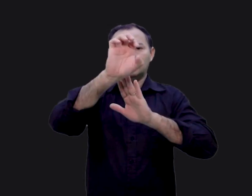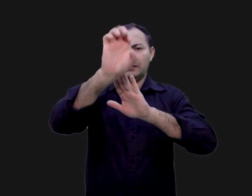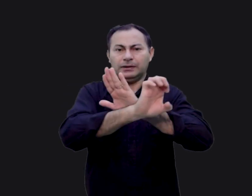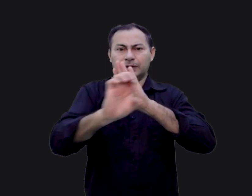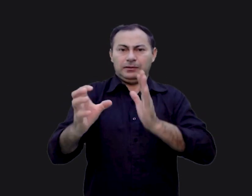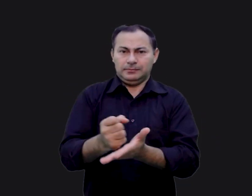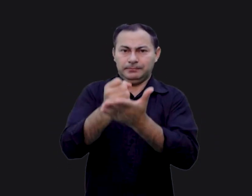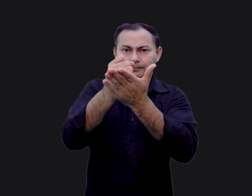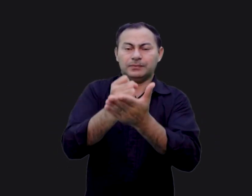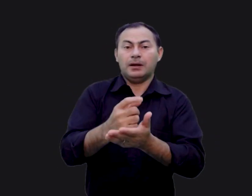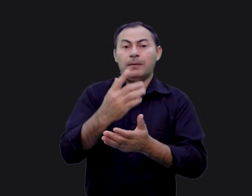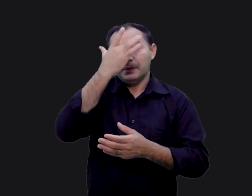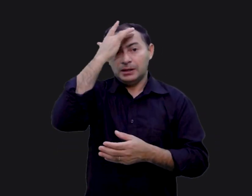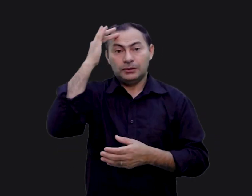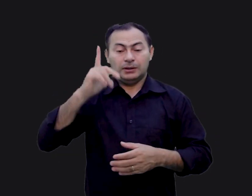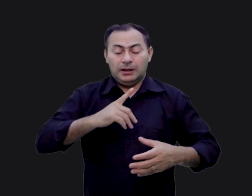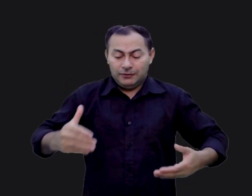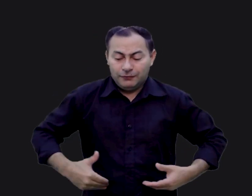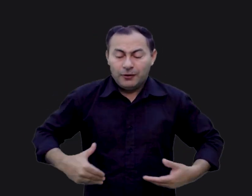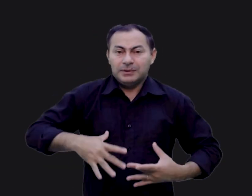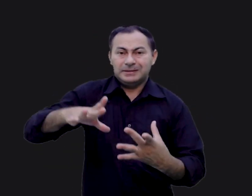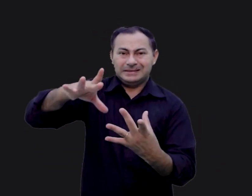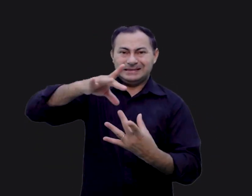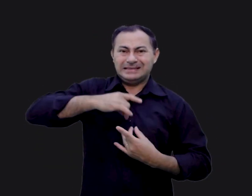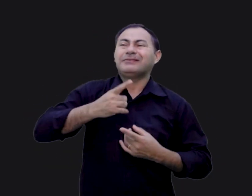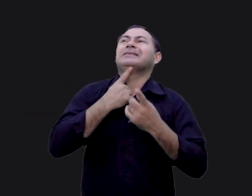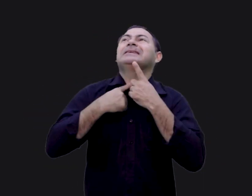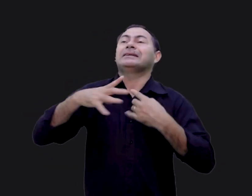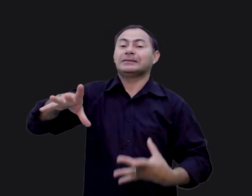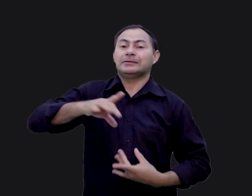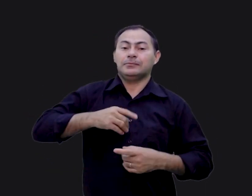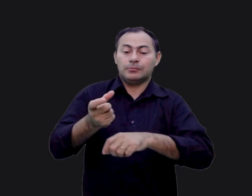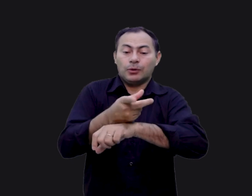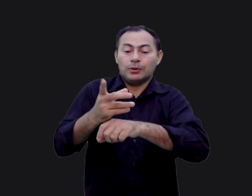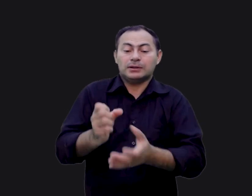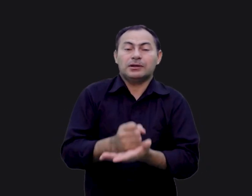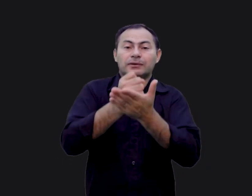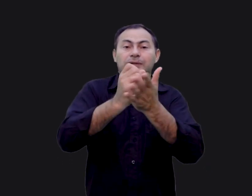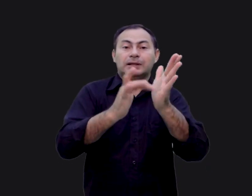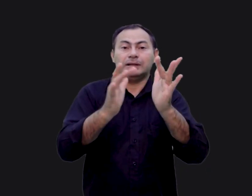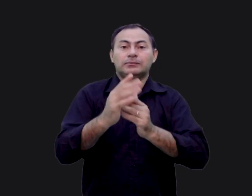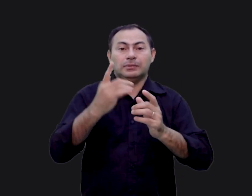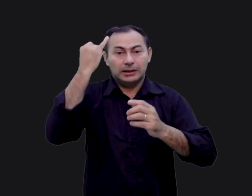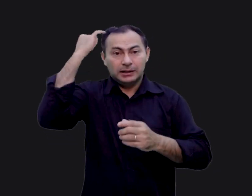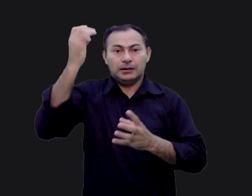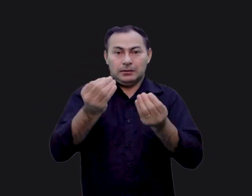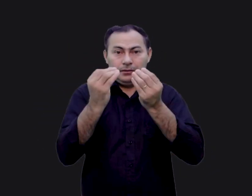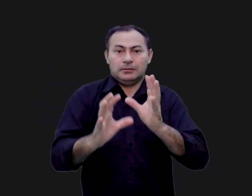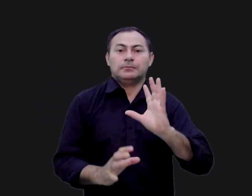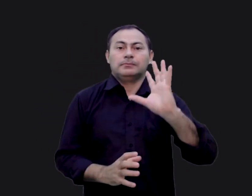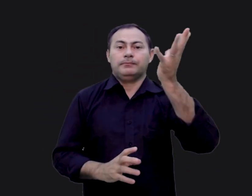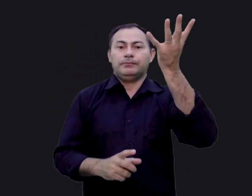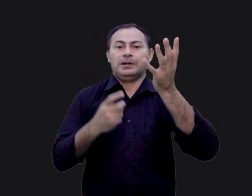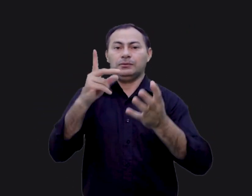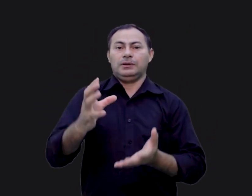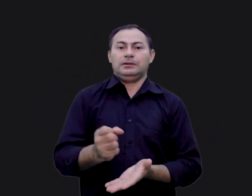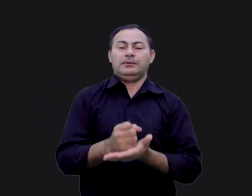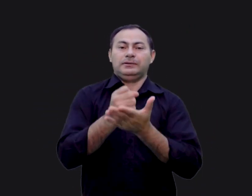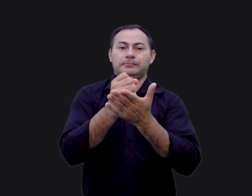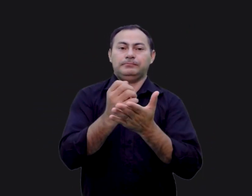da Salvação. Quando as pessoas têm fome espiritual e buscam a salvação em Cristo, têm ideias preconcebidas sobre como acontecerá a sua